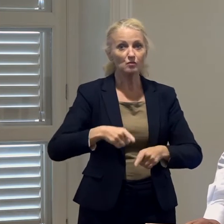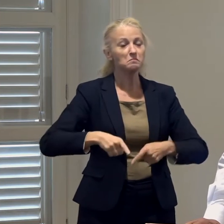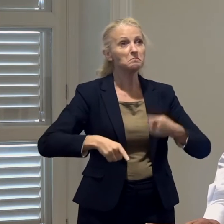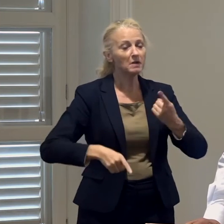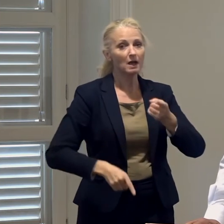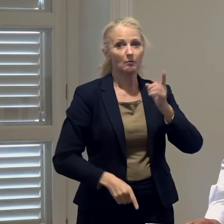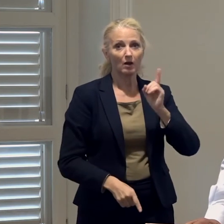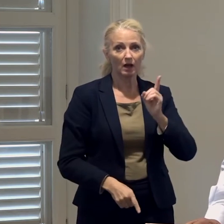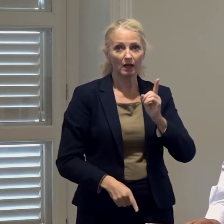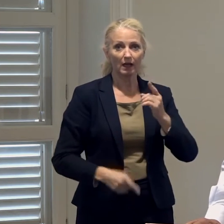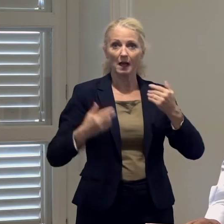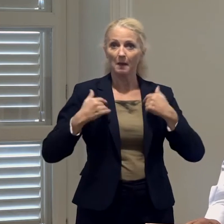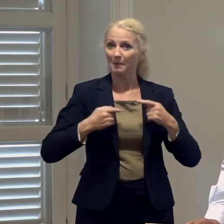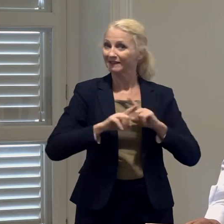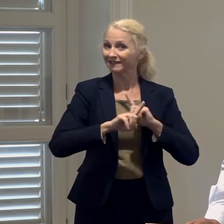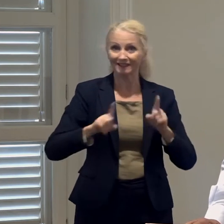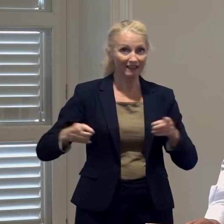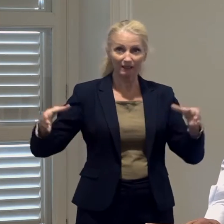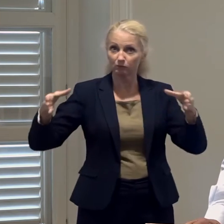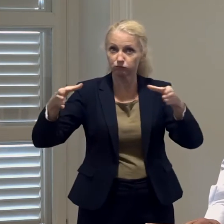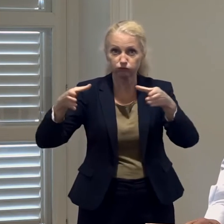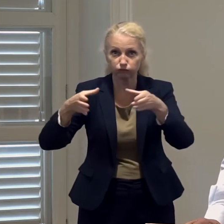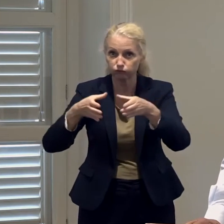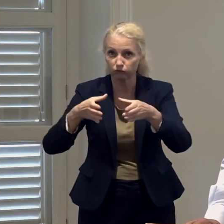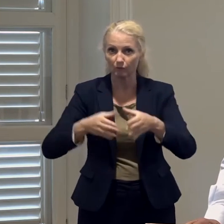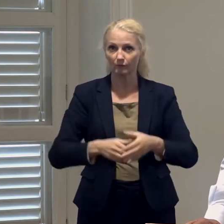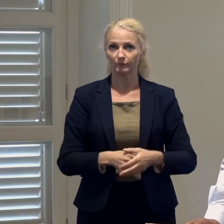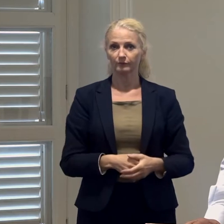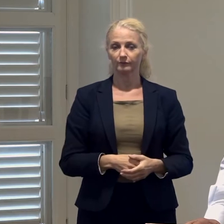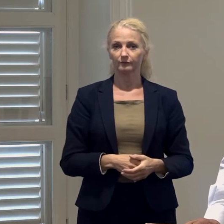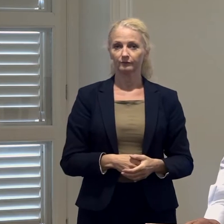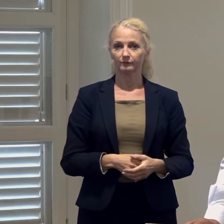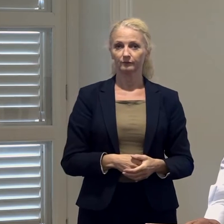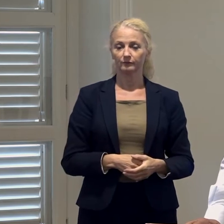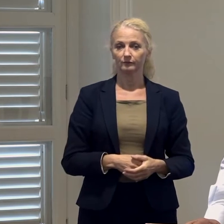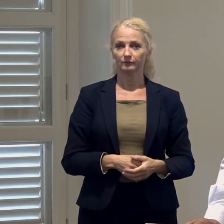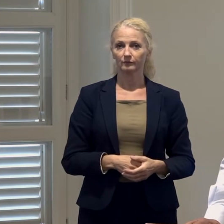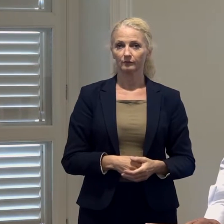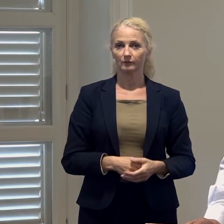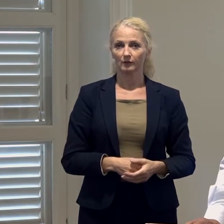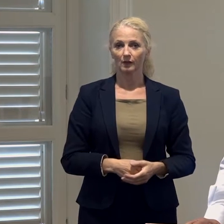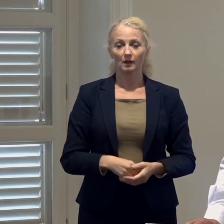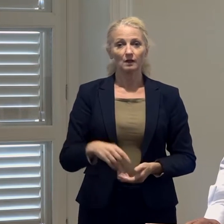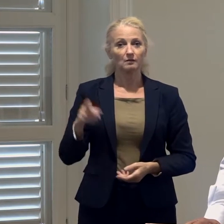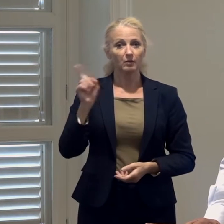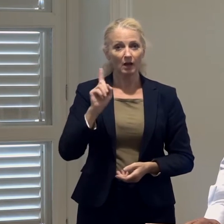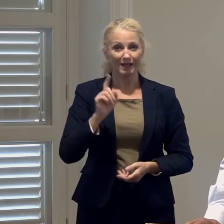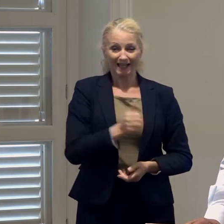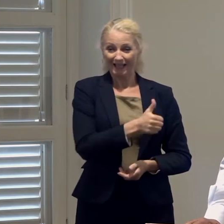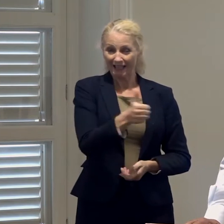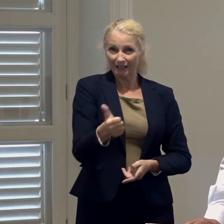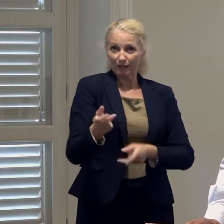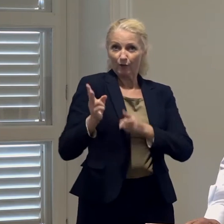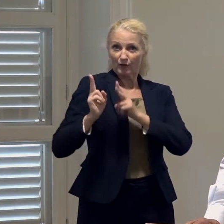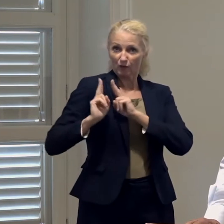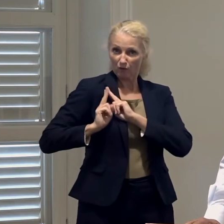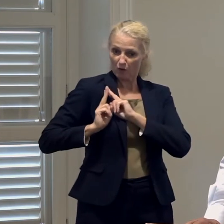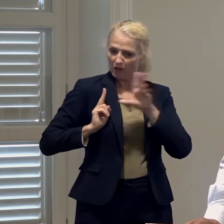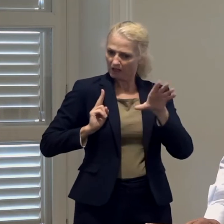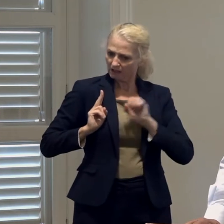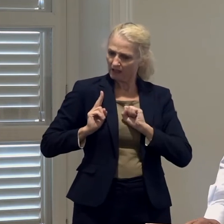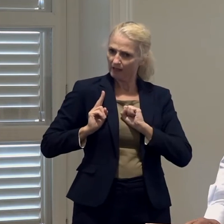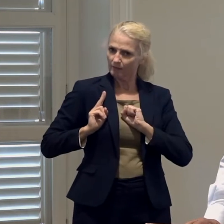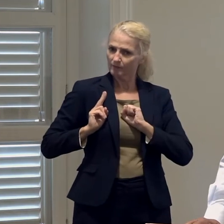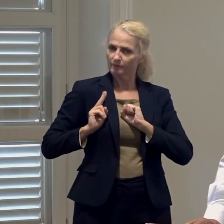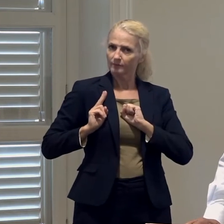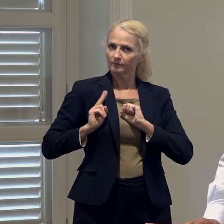niet in grote groepen samenkomen. Het is belangrijk dat iedereen zijn verantwoordelijkheid neemt en